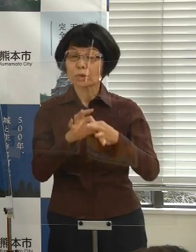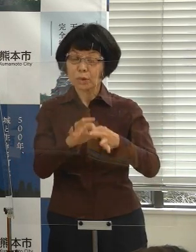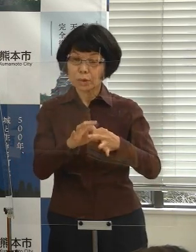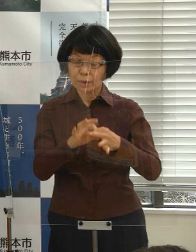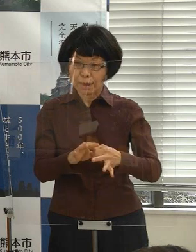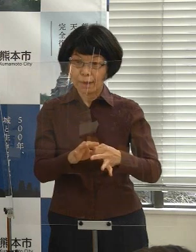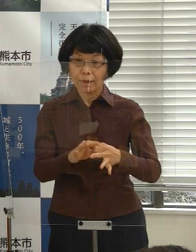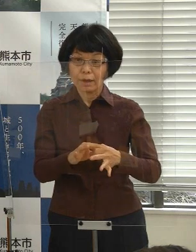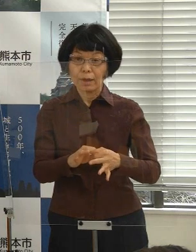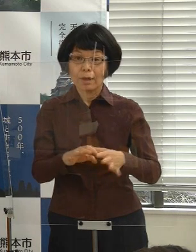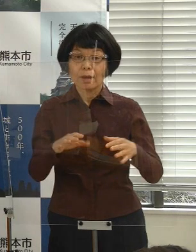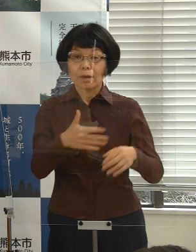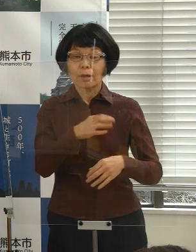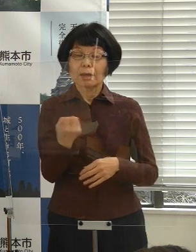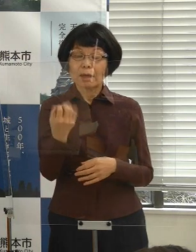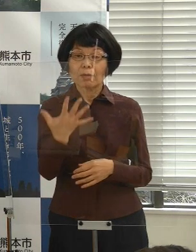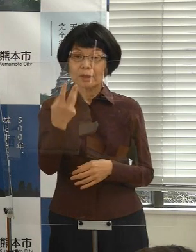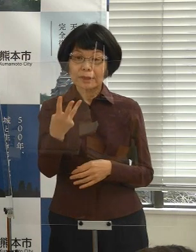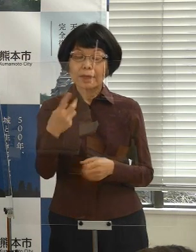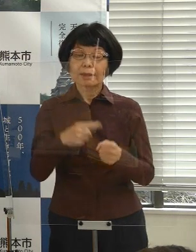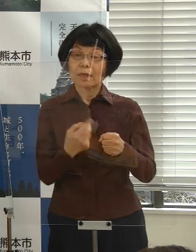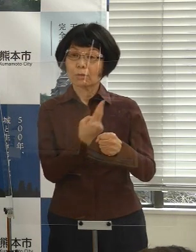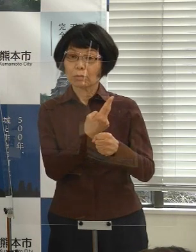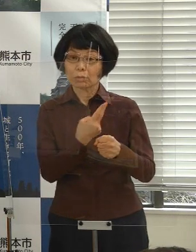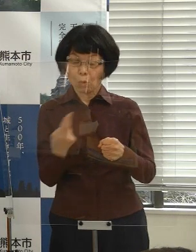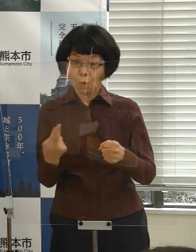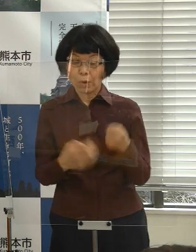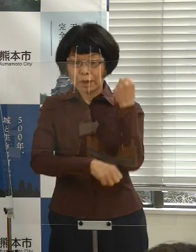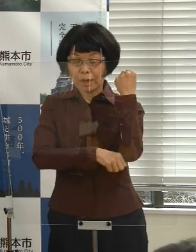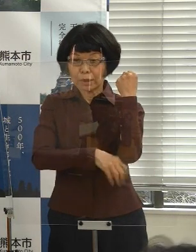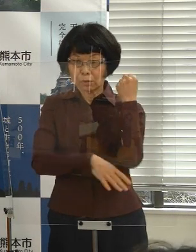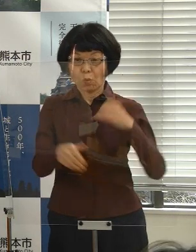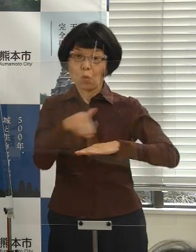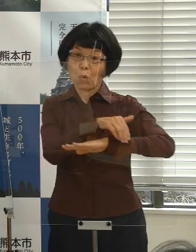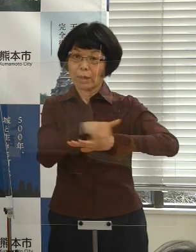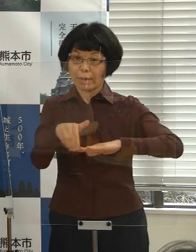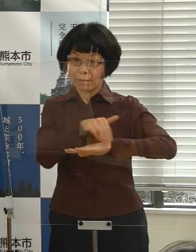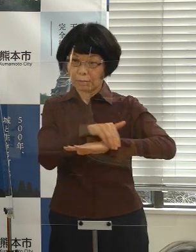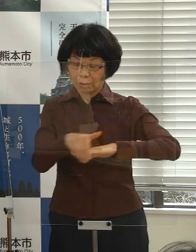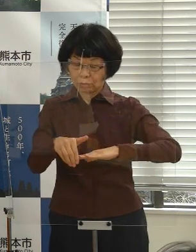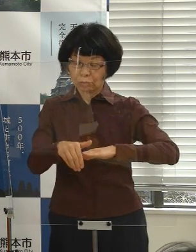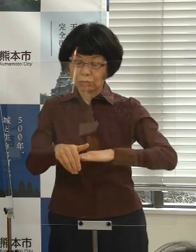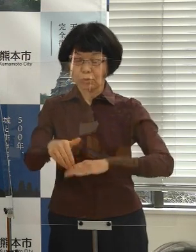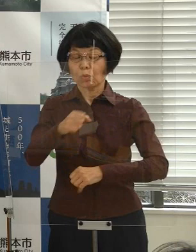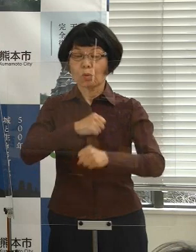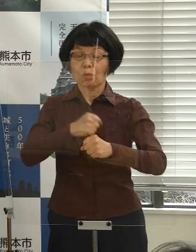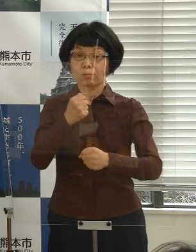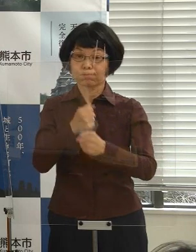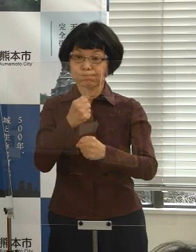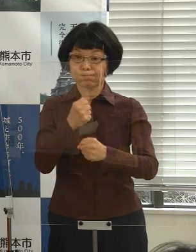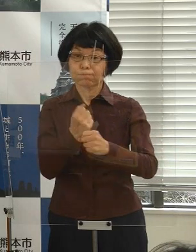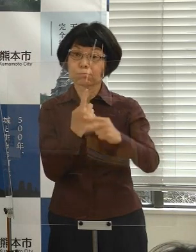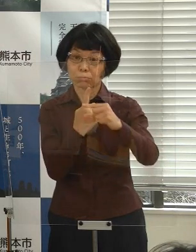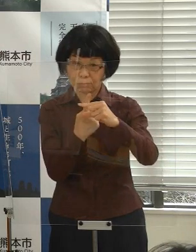からバリアフリーマスタープランの策定に取り組んでいるところであります